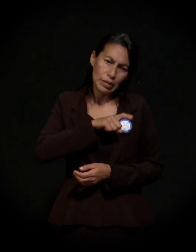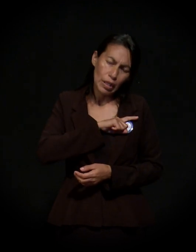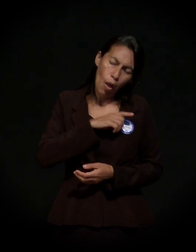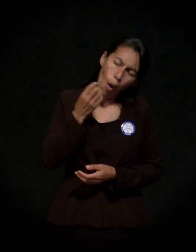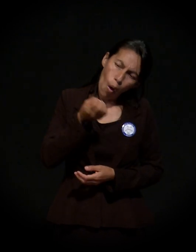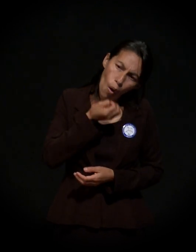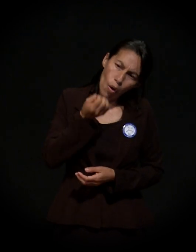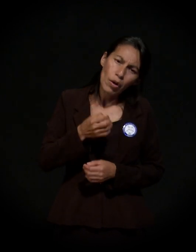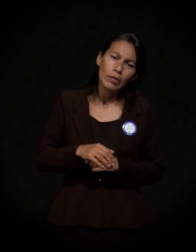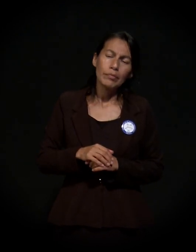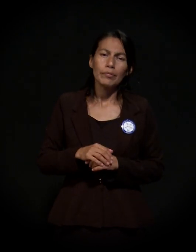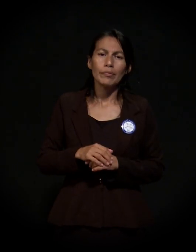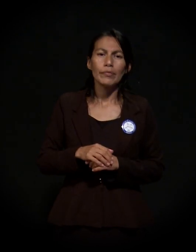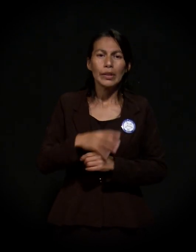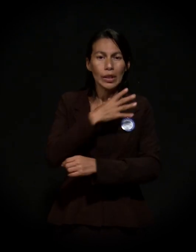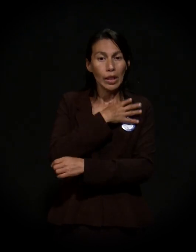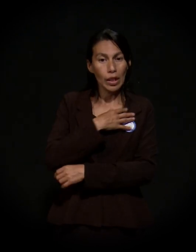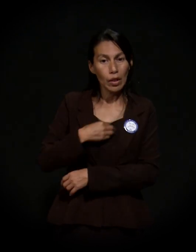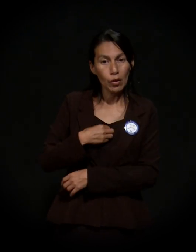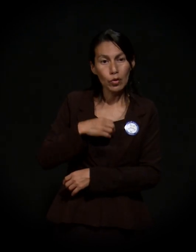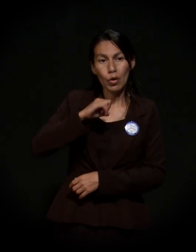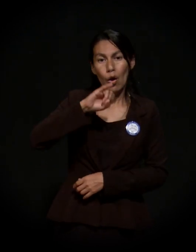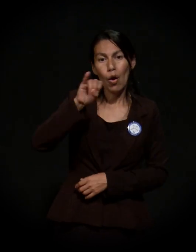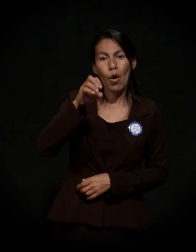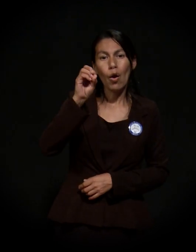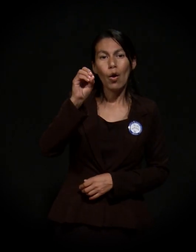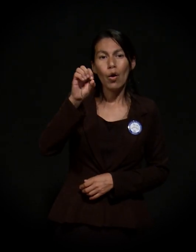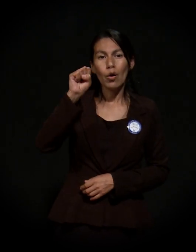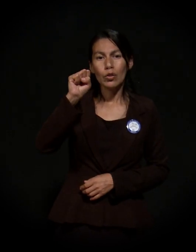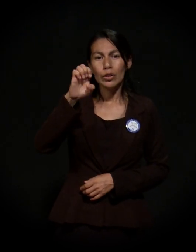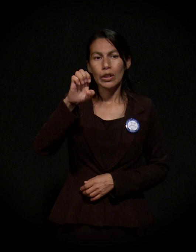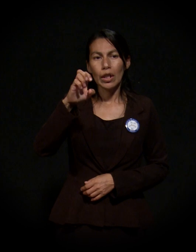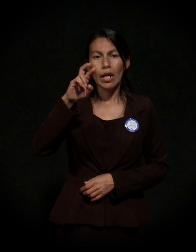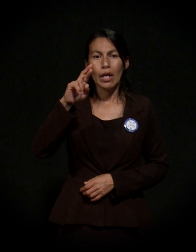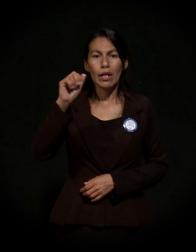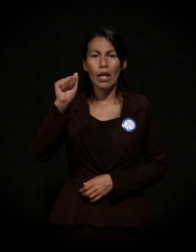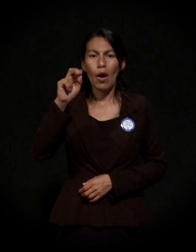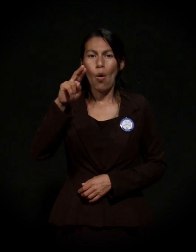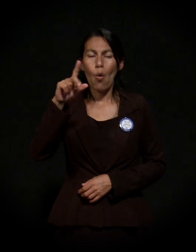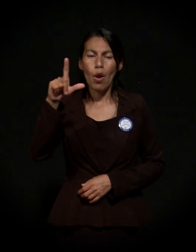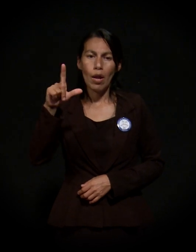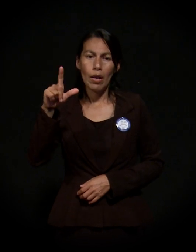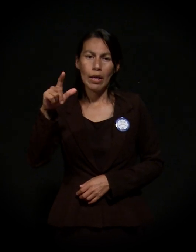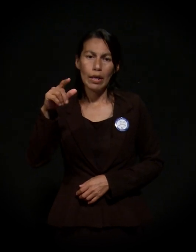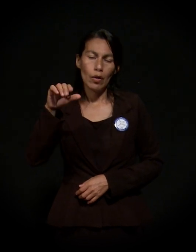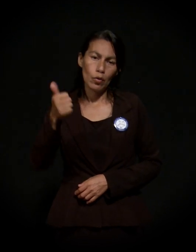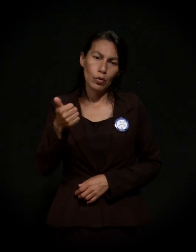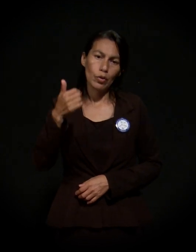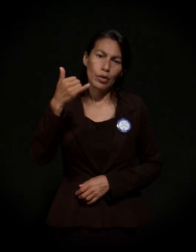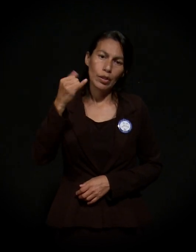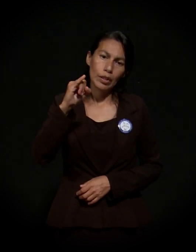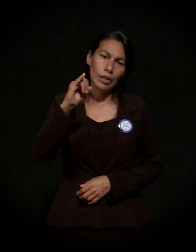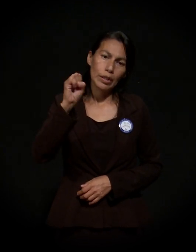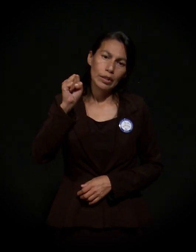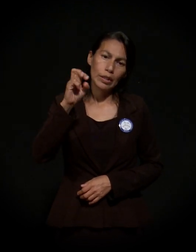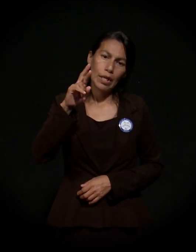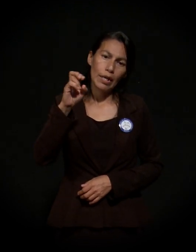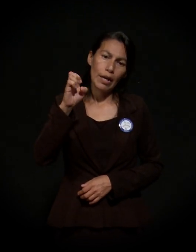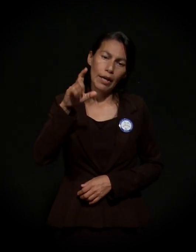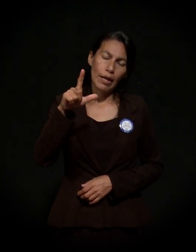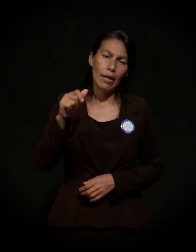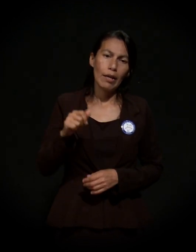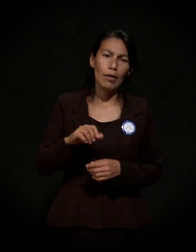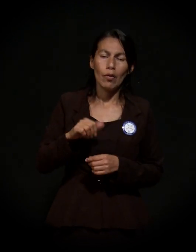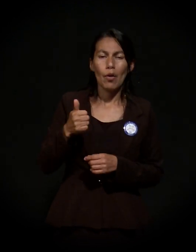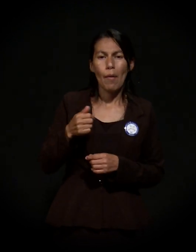hijos, José, Raúl e Ismael. Gladys Cuscano, pido oración por mi esposo